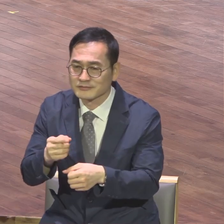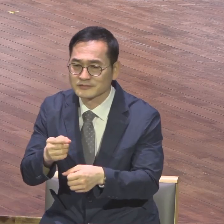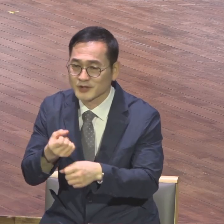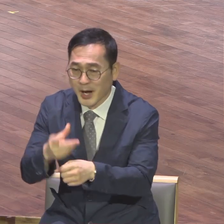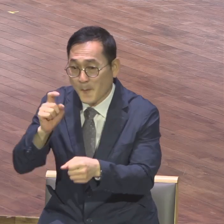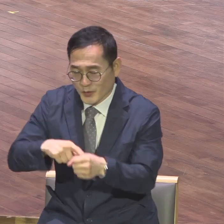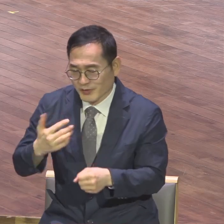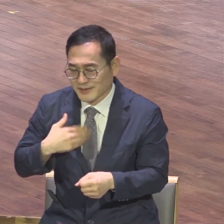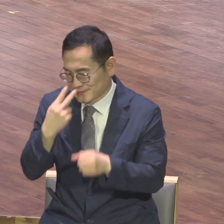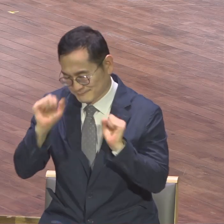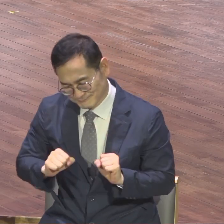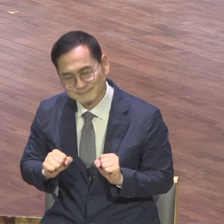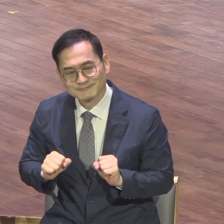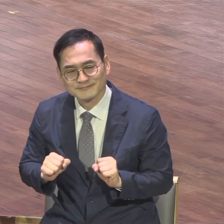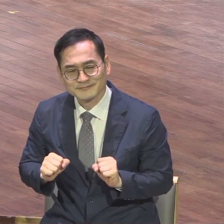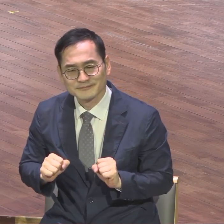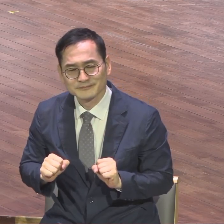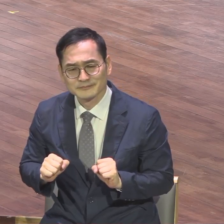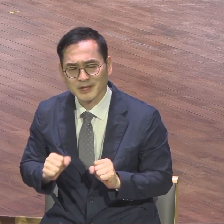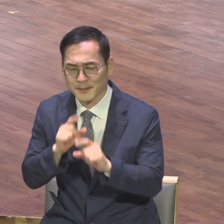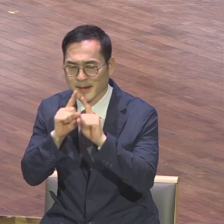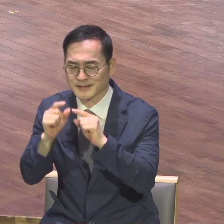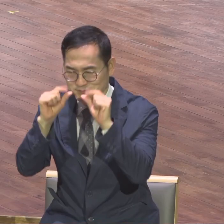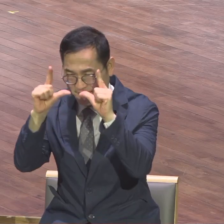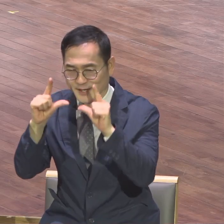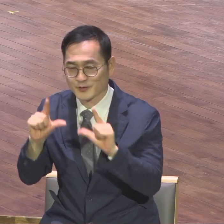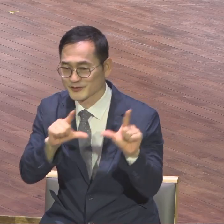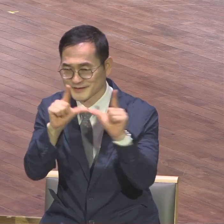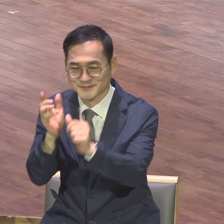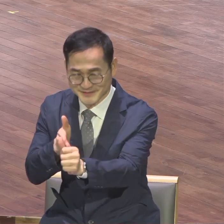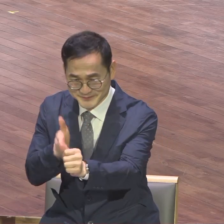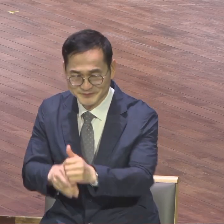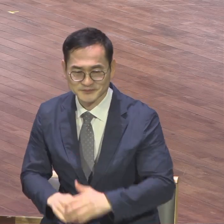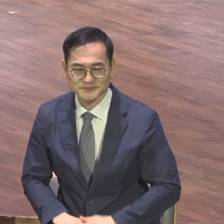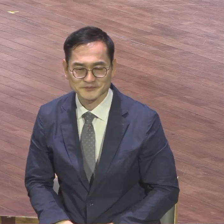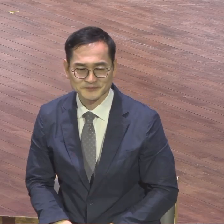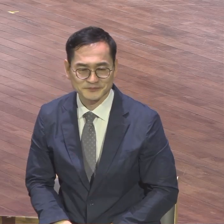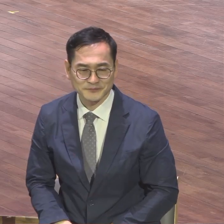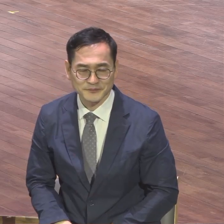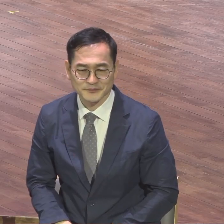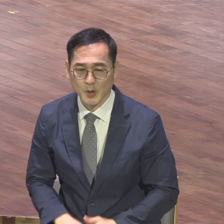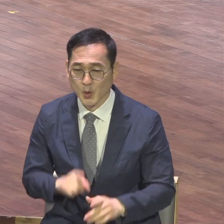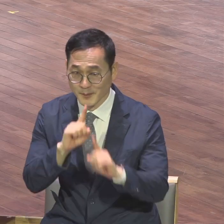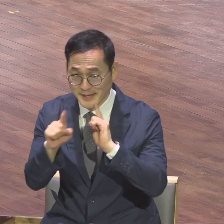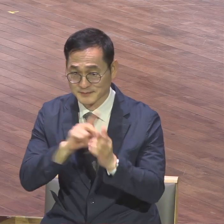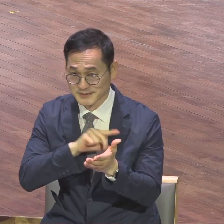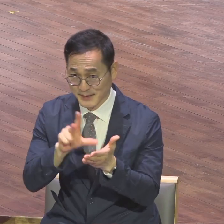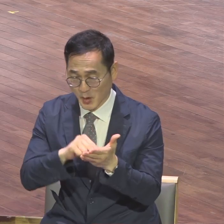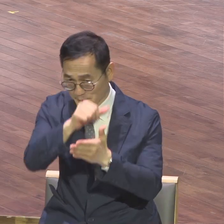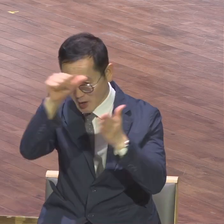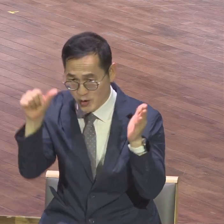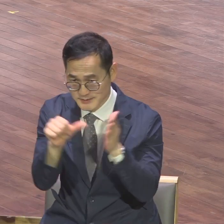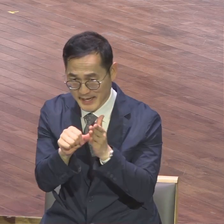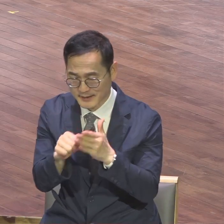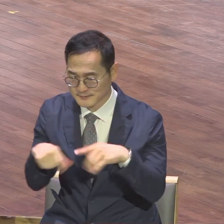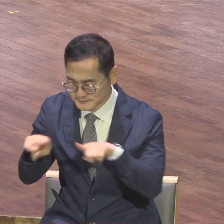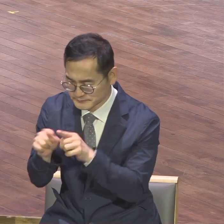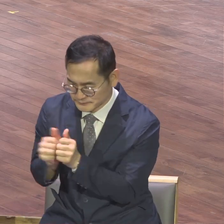바랍니다. 이거 되는 말씀 가지고 평생 동역자라는 제목으로 말씀을 드립니다.